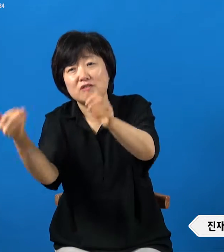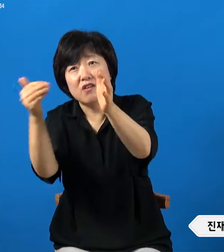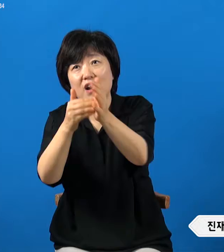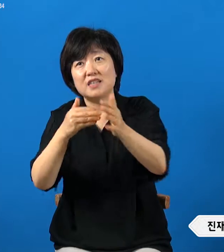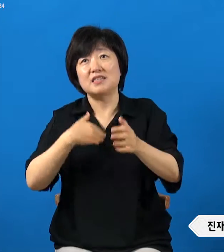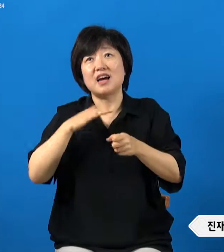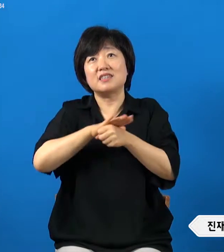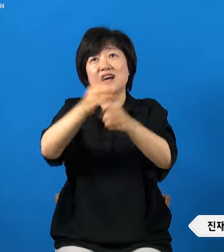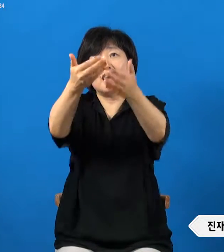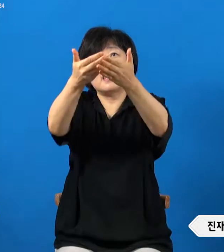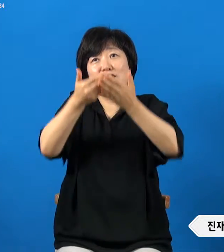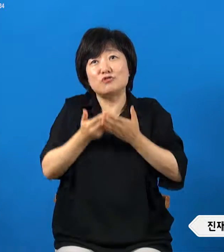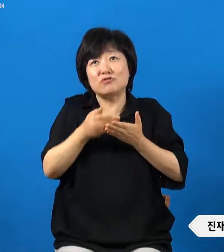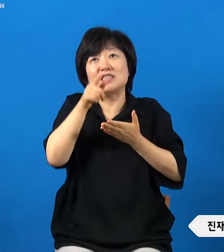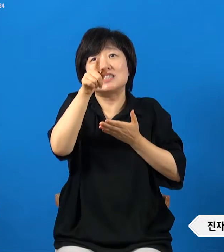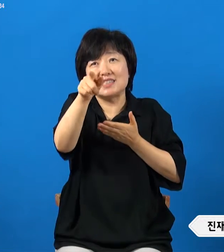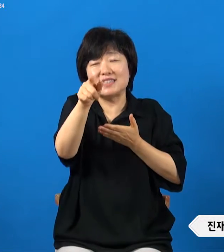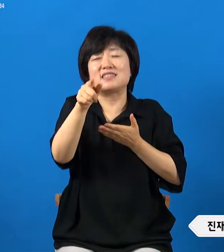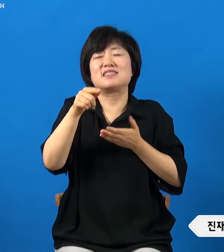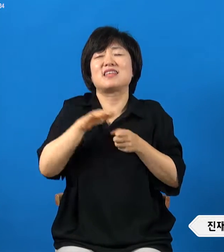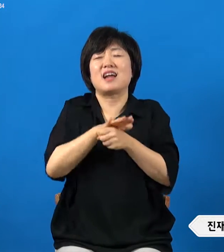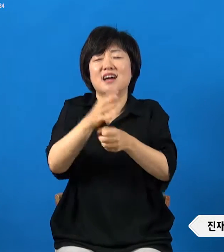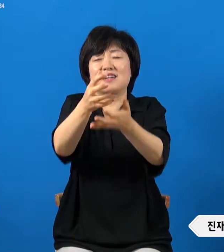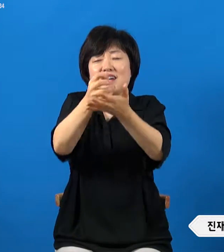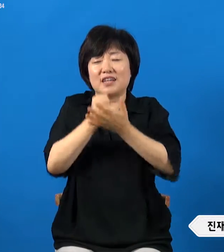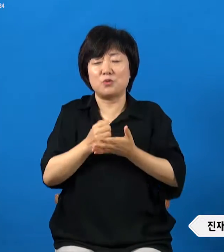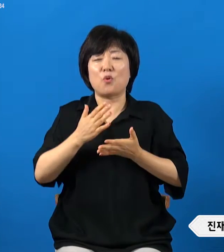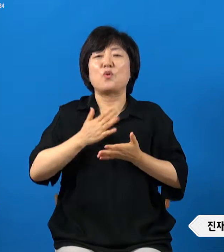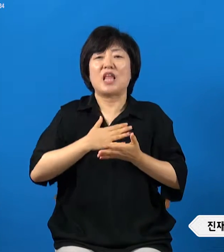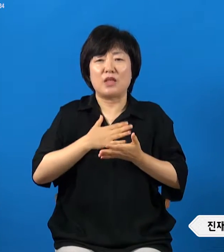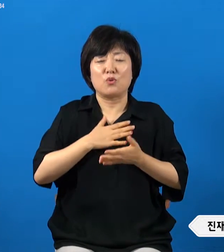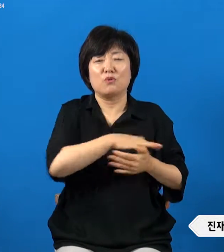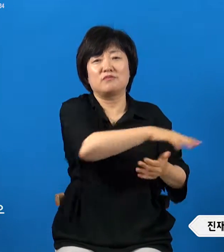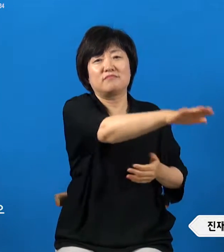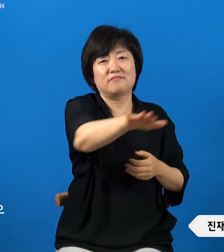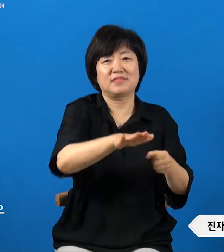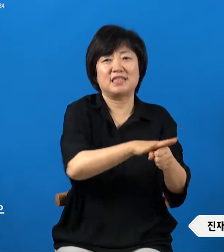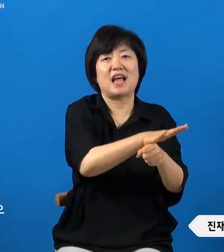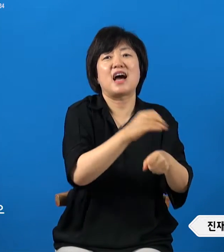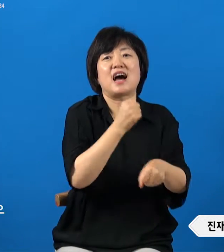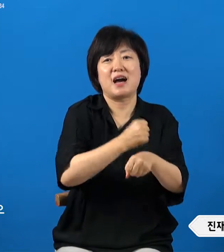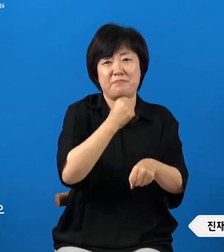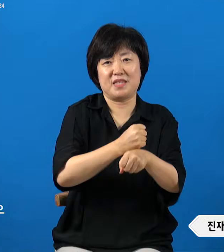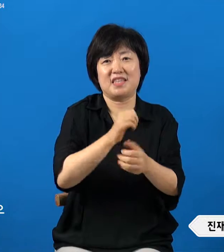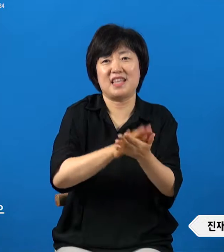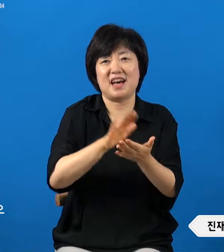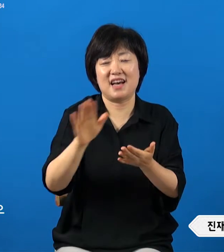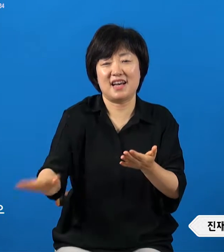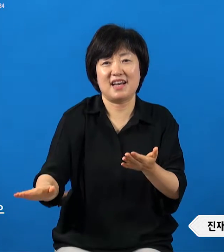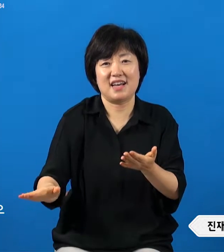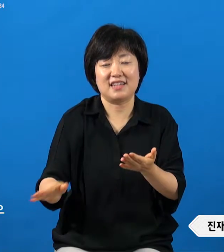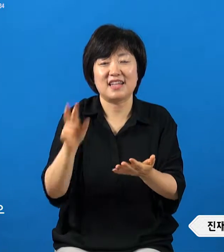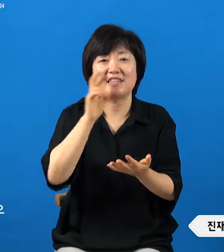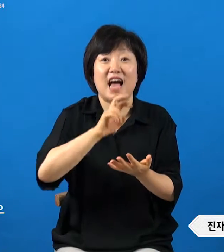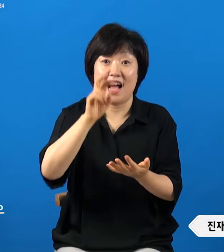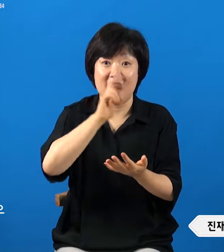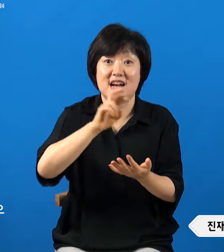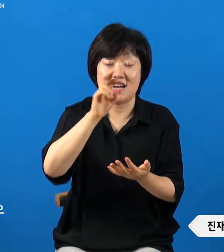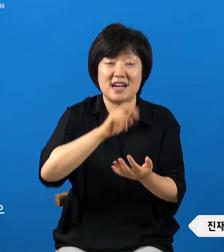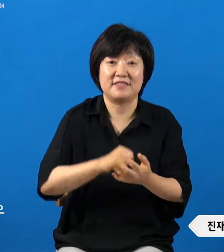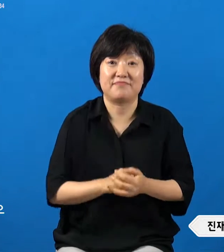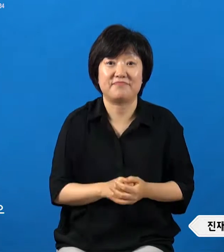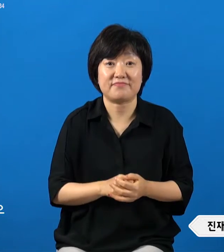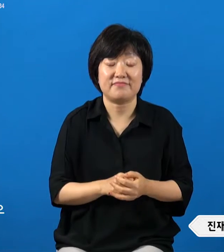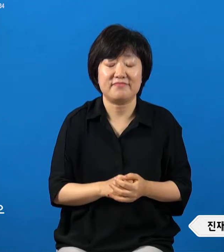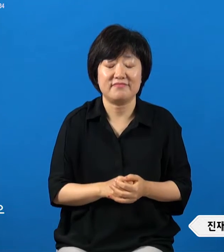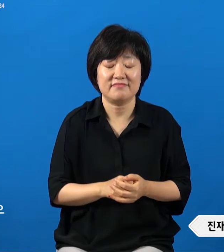나도 사랑하오. 저는 이 찬양을 접할 때마다 질문해 봅니다. 험한 산도 나는